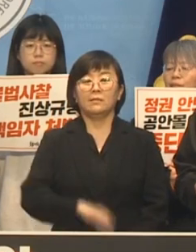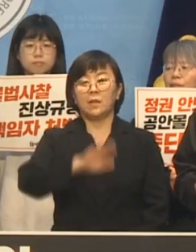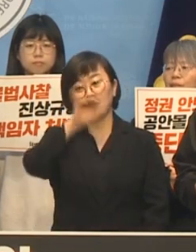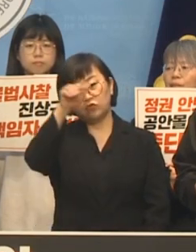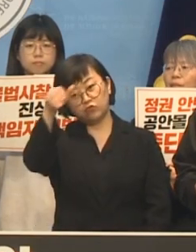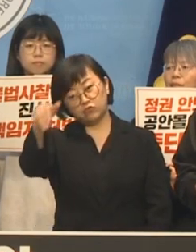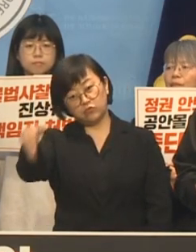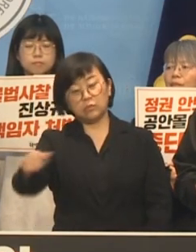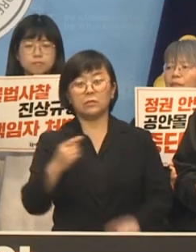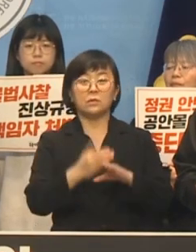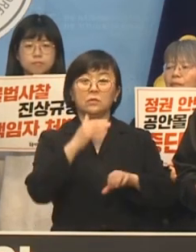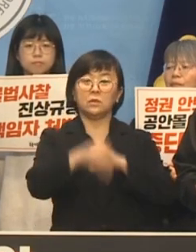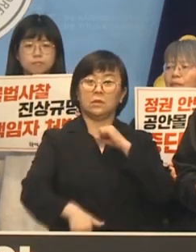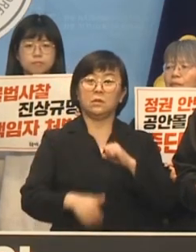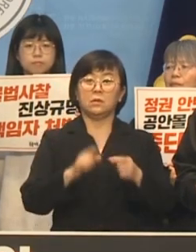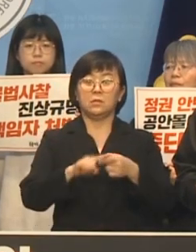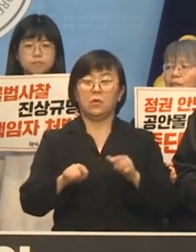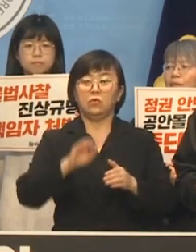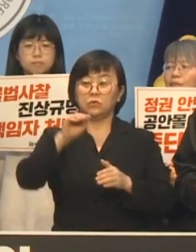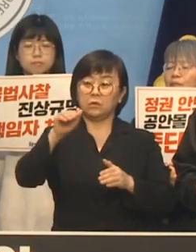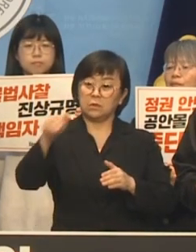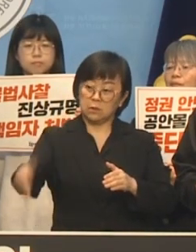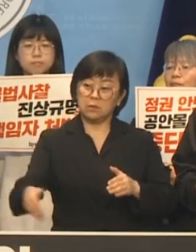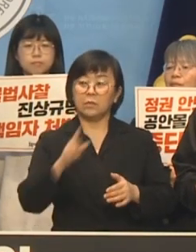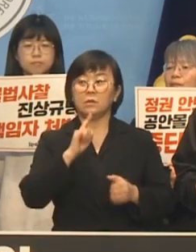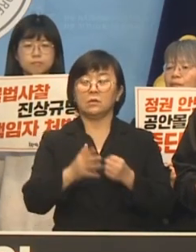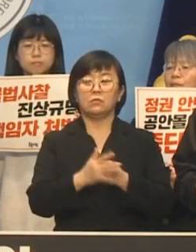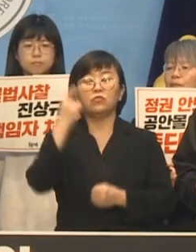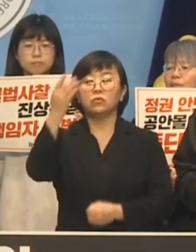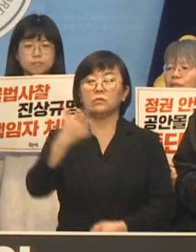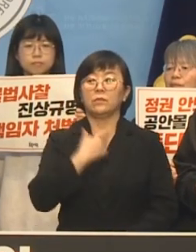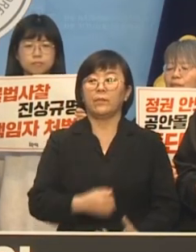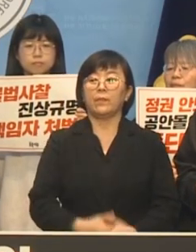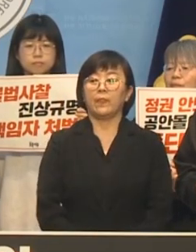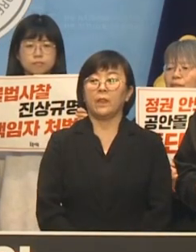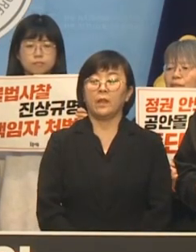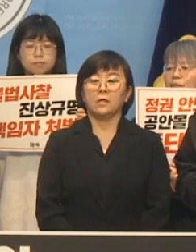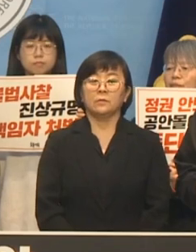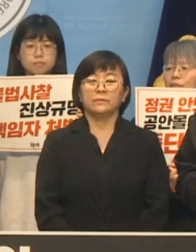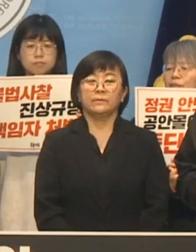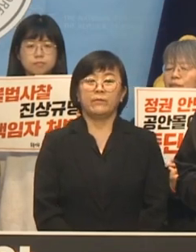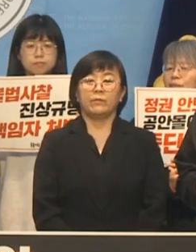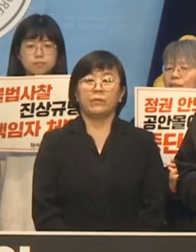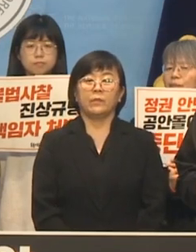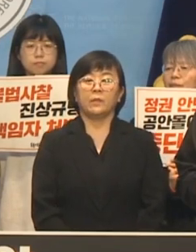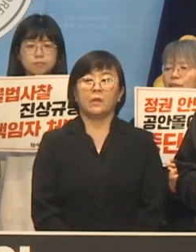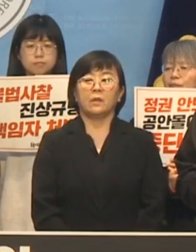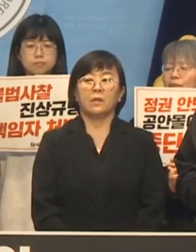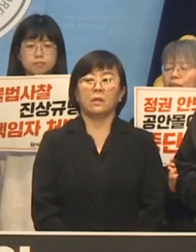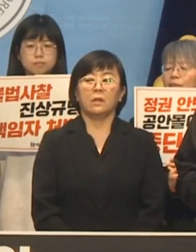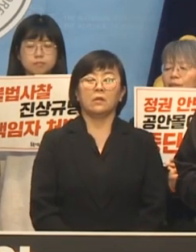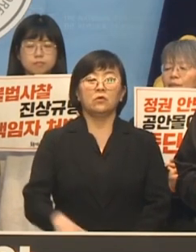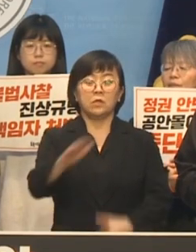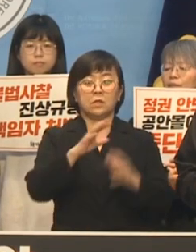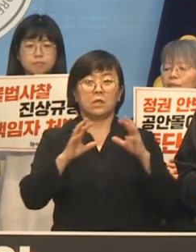우리의 민주주의가 후퇴를 해야 되는 것인지 묻지 않을 수 없습니다. 일찍이